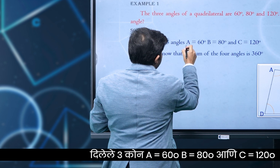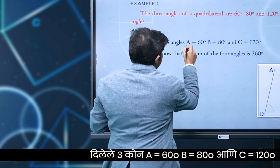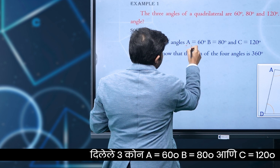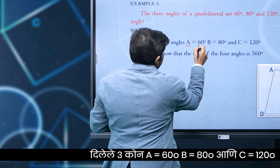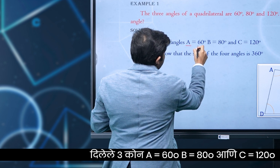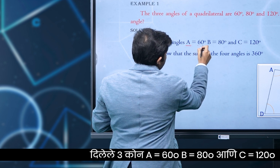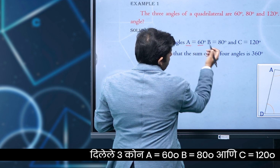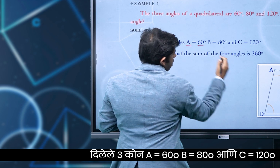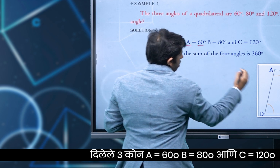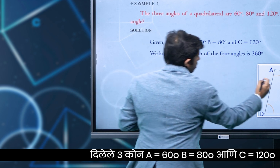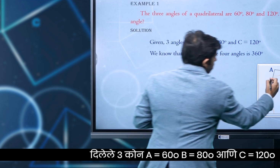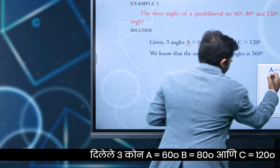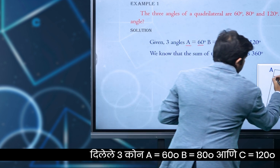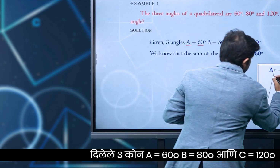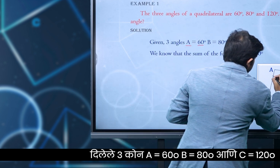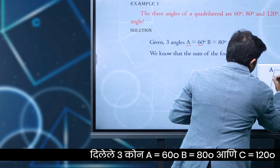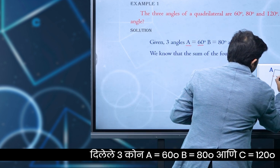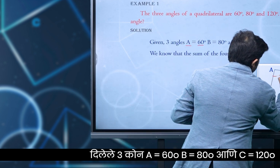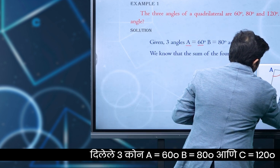इक्वल्स टू 120.